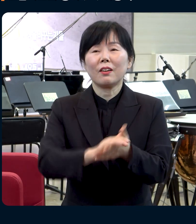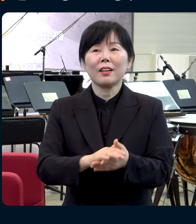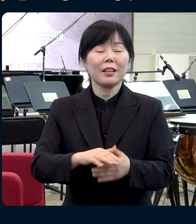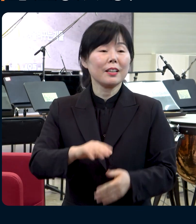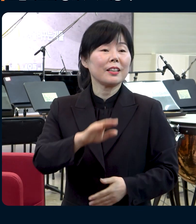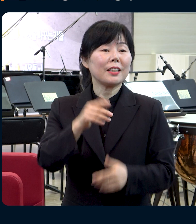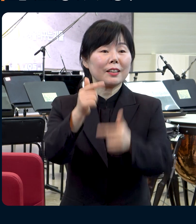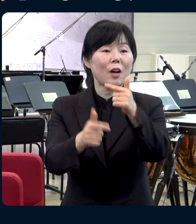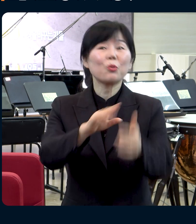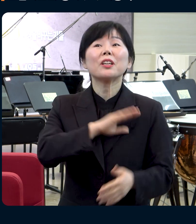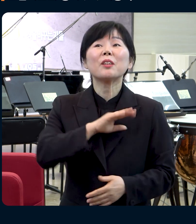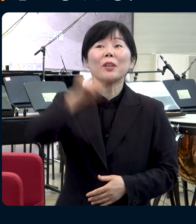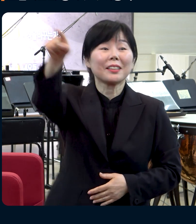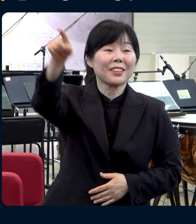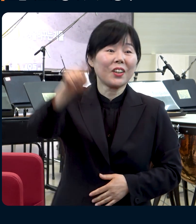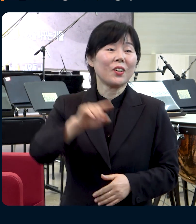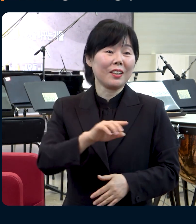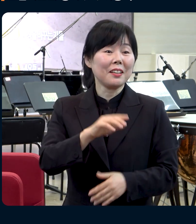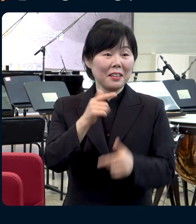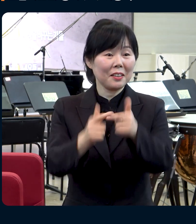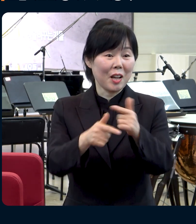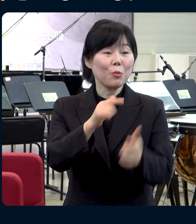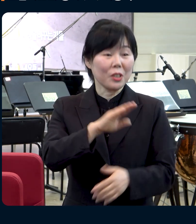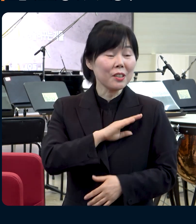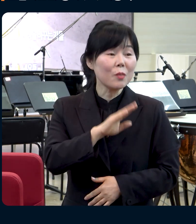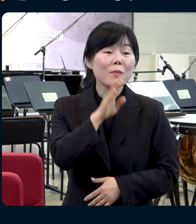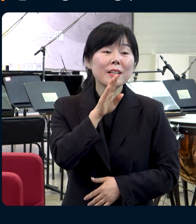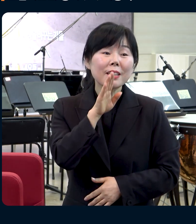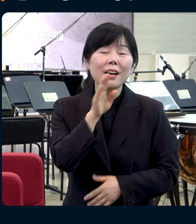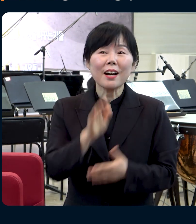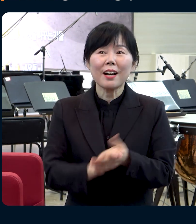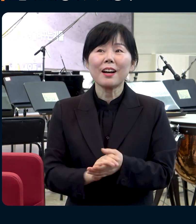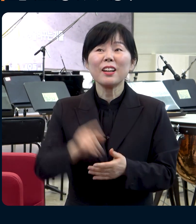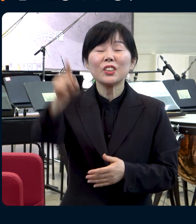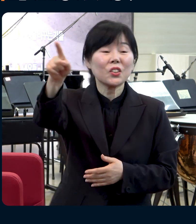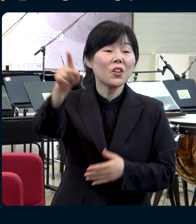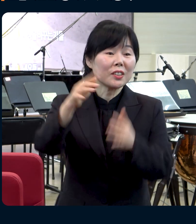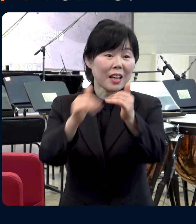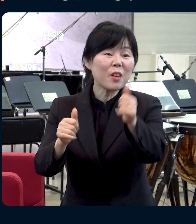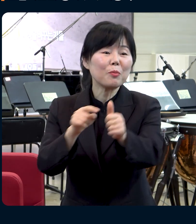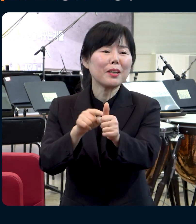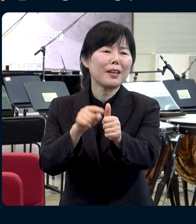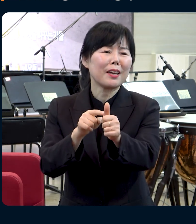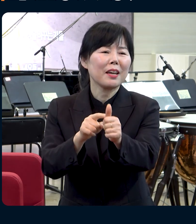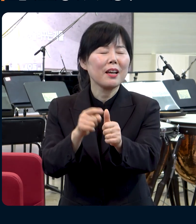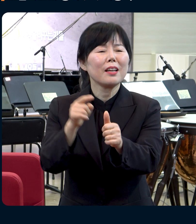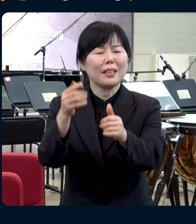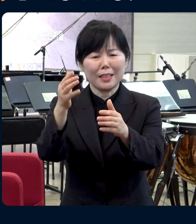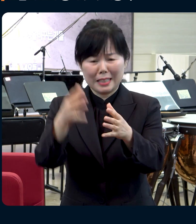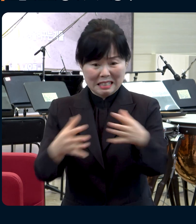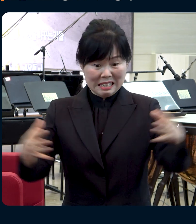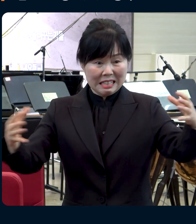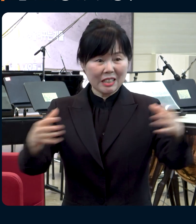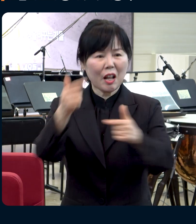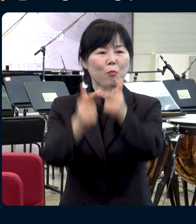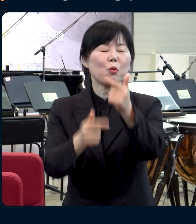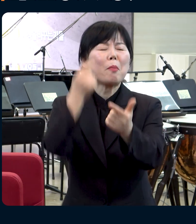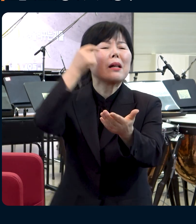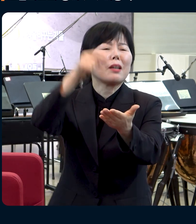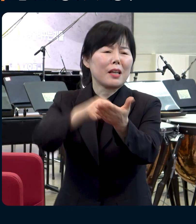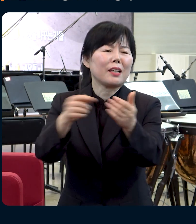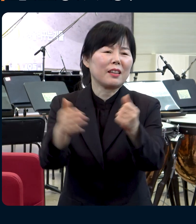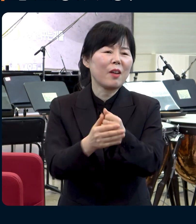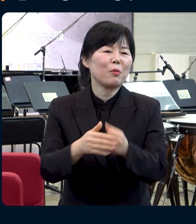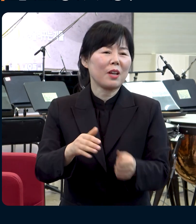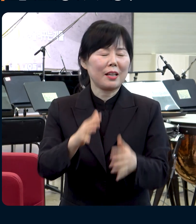제너럴 셔먼이에요. 그러니까 셔먼 장군이 저것을 발견했다 해서 제너럴 셔먼이라는 이름이 된 거예요.